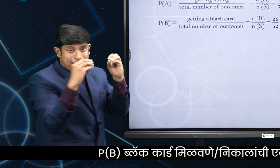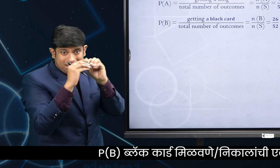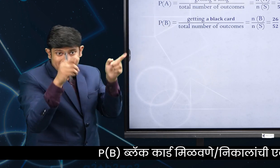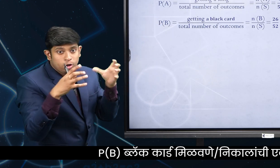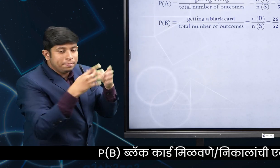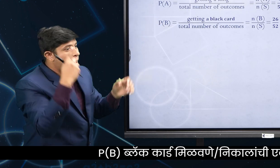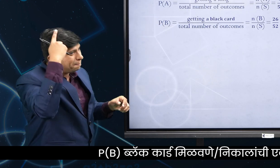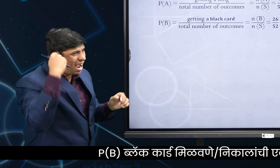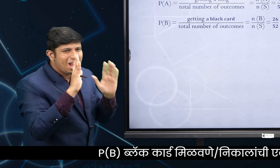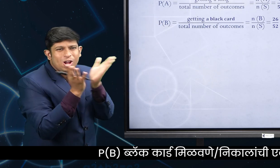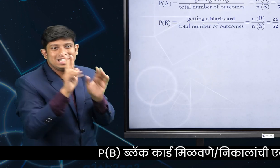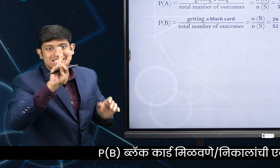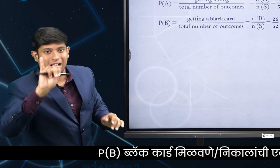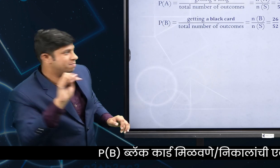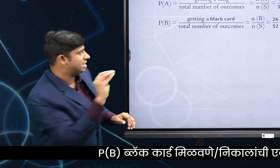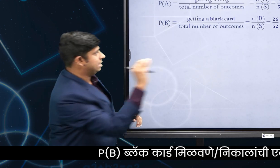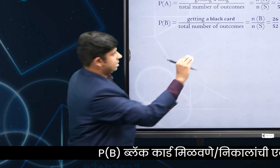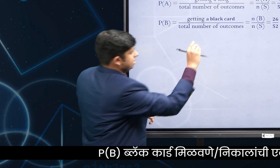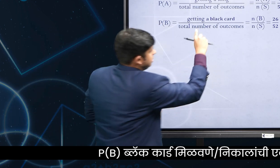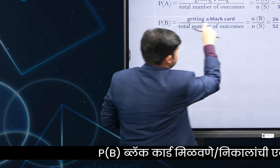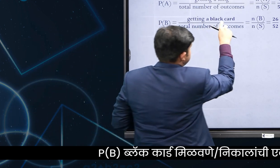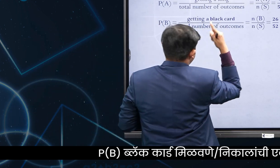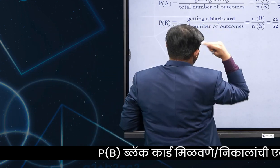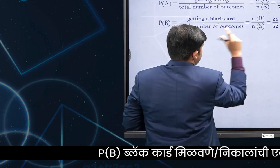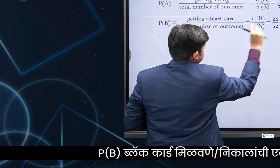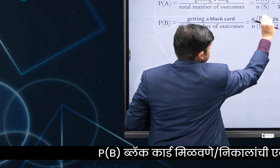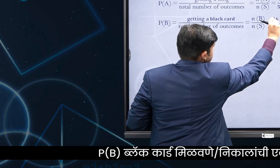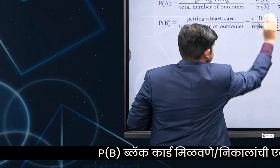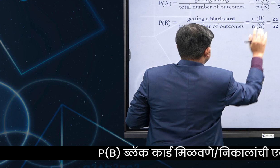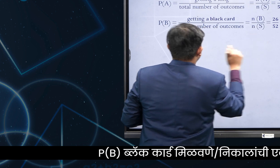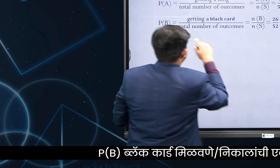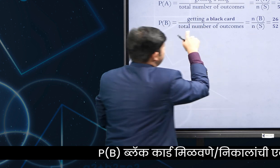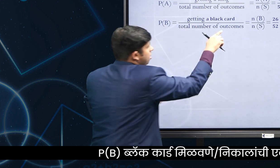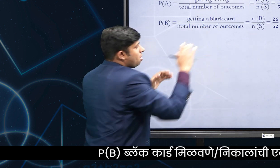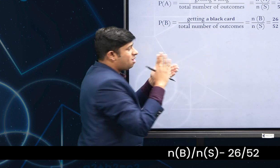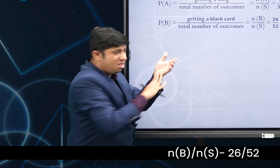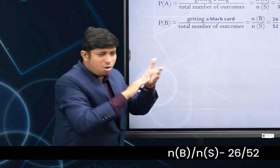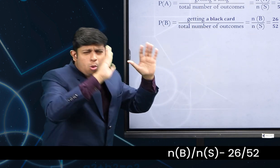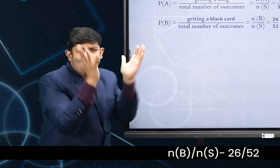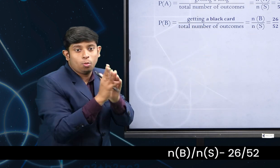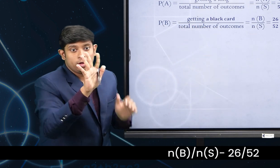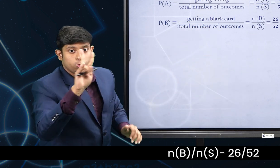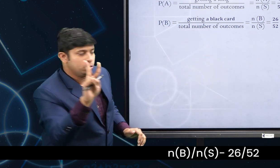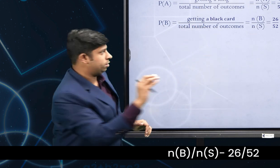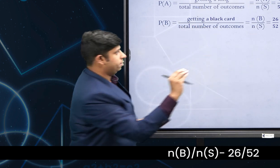पी कंसामध्ये बी ब्लॅक कार्ड मिळवणे भागिले निकालांची एकूण संख्या बरोबर एन कंसामध्ये बी भागिले